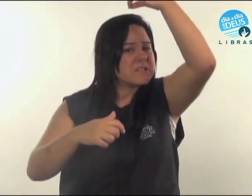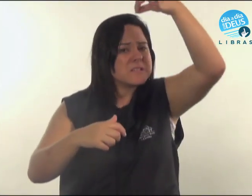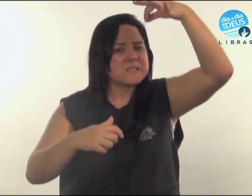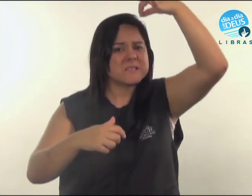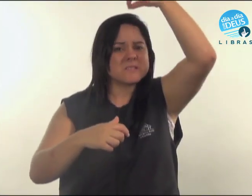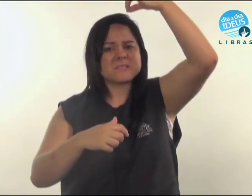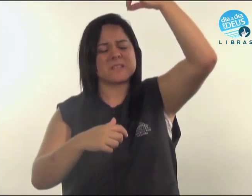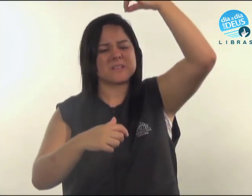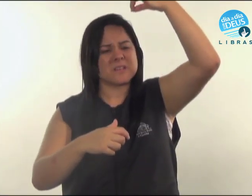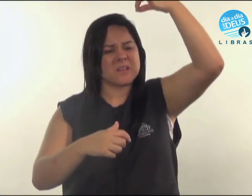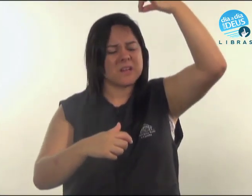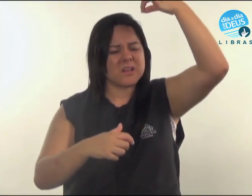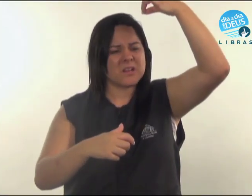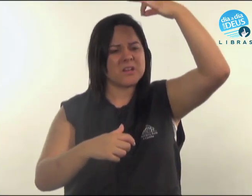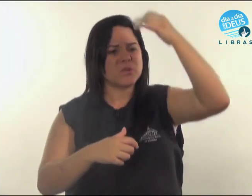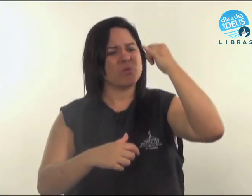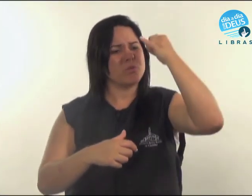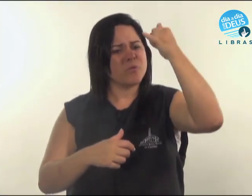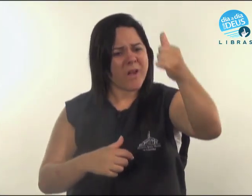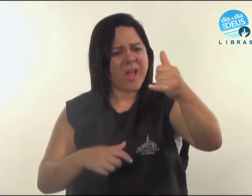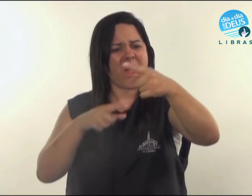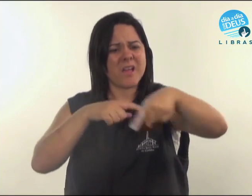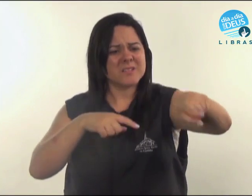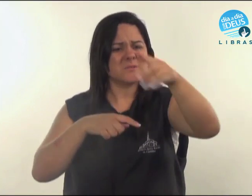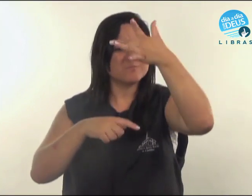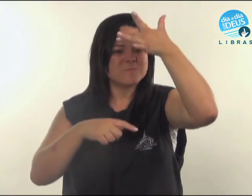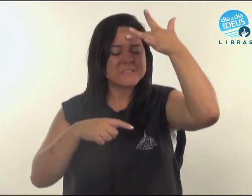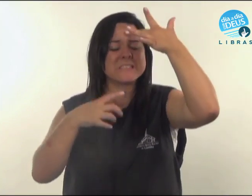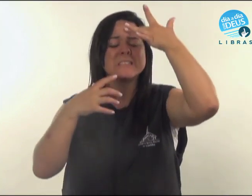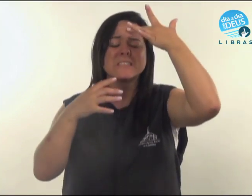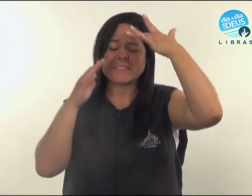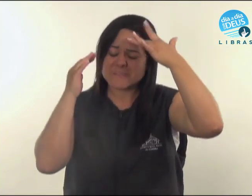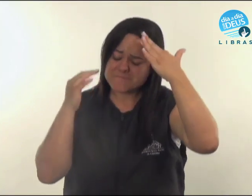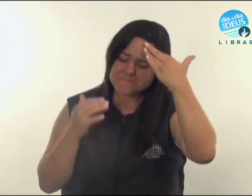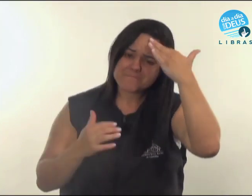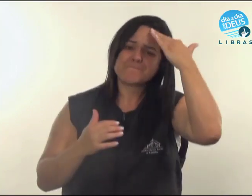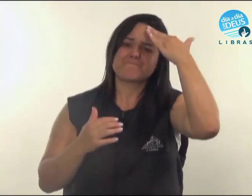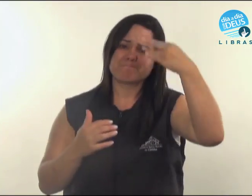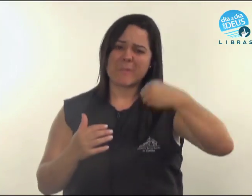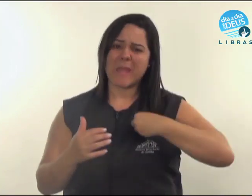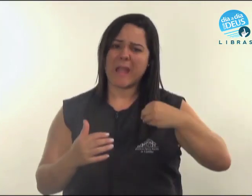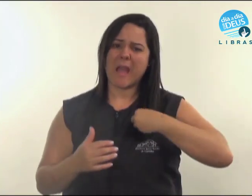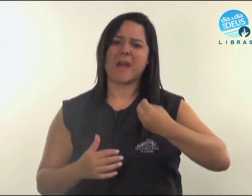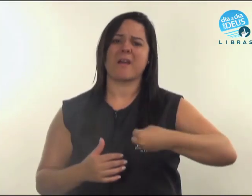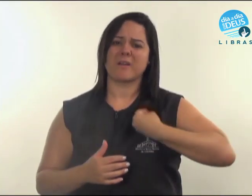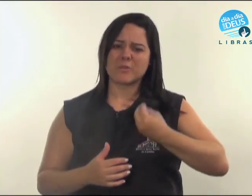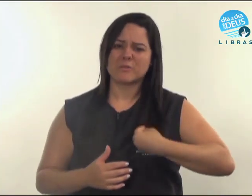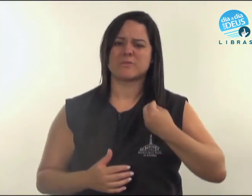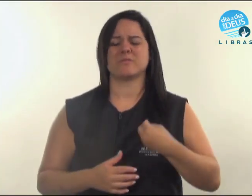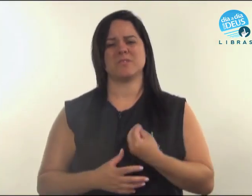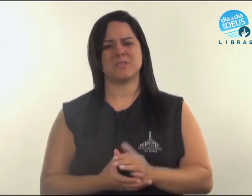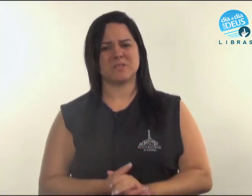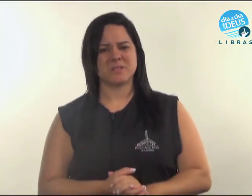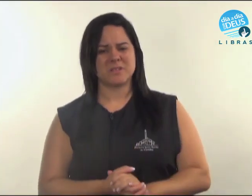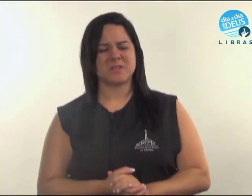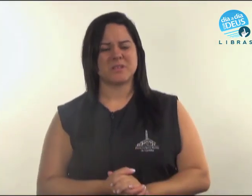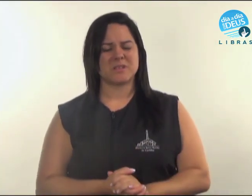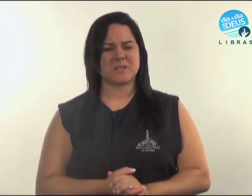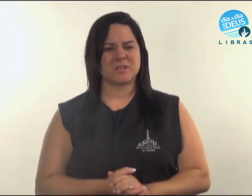o lugar, e as pessoas tinham convicção dos seus pecados, tinham convicções das